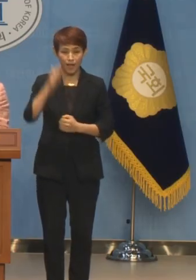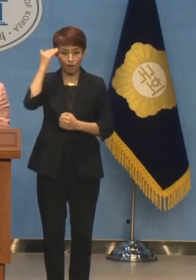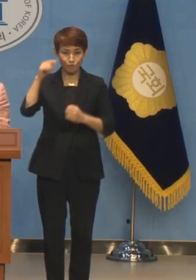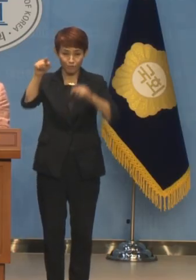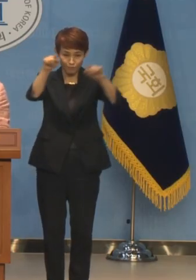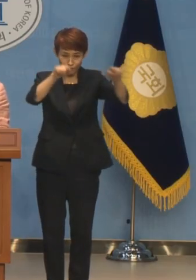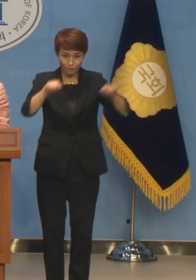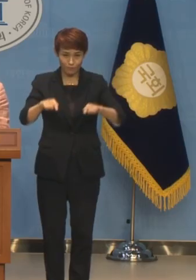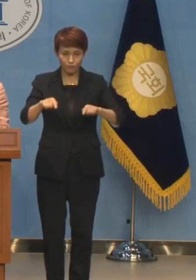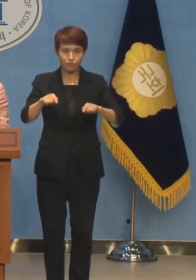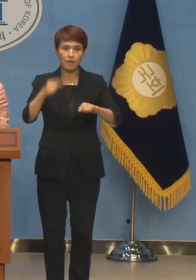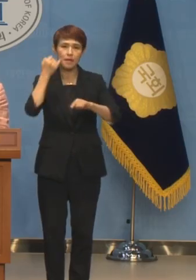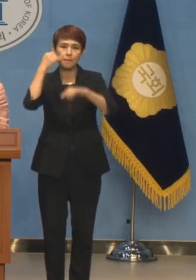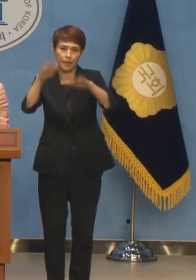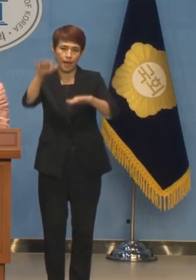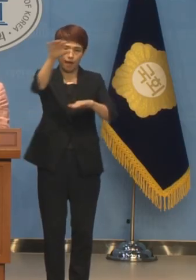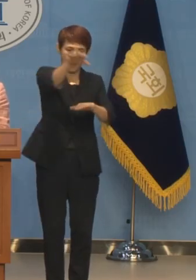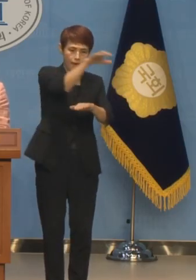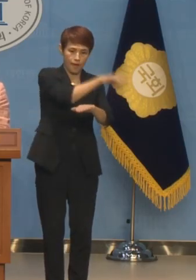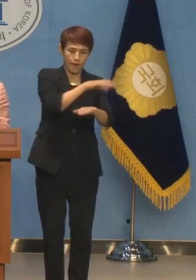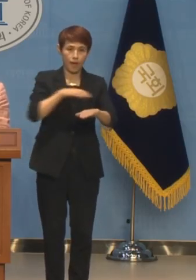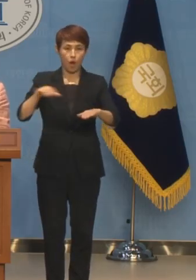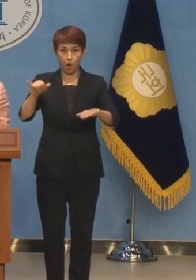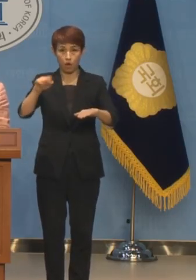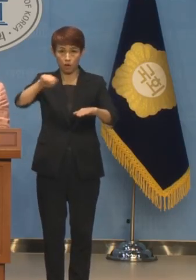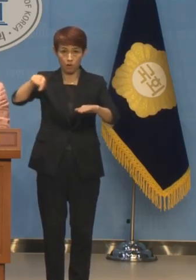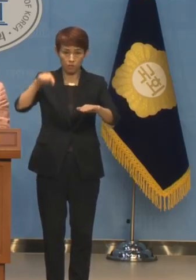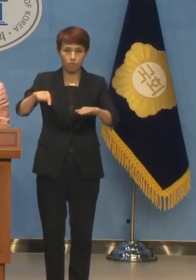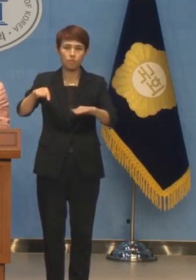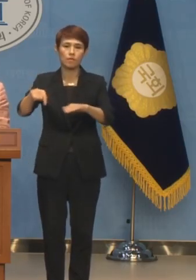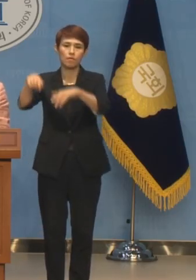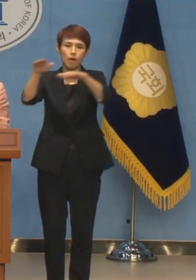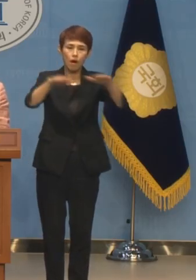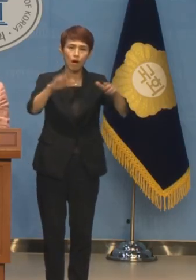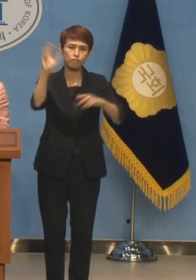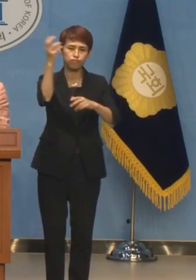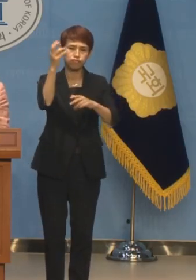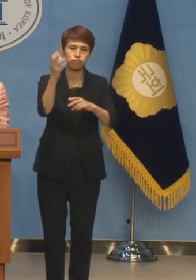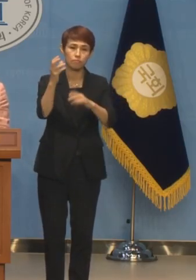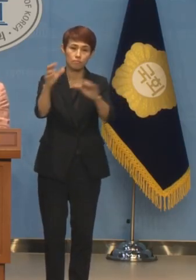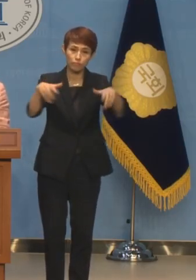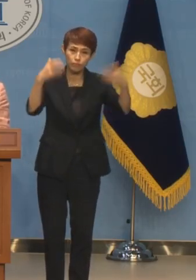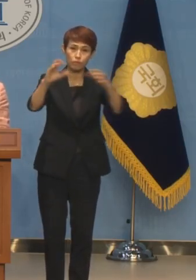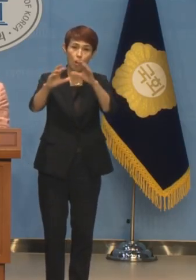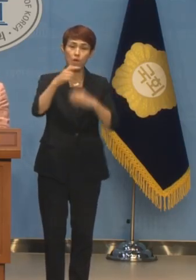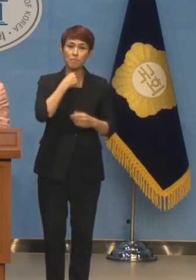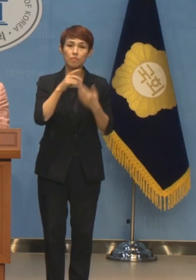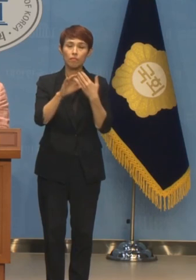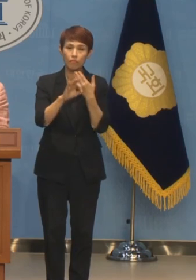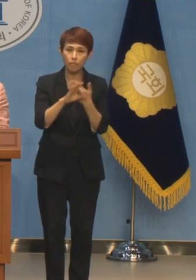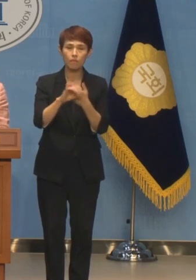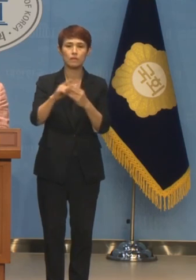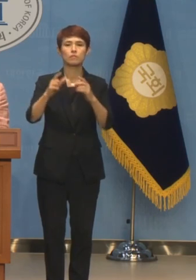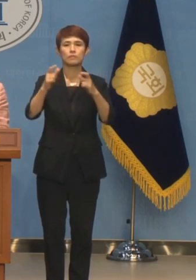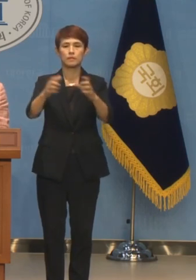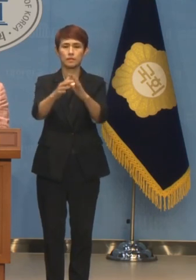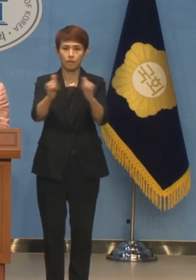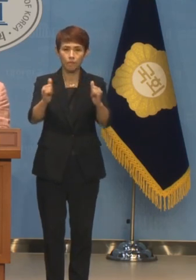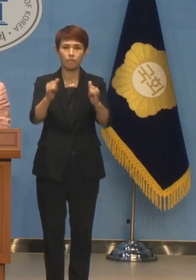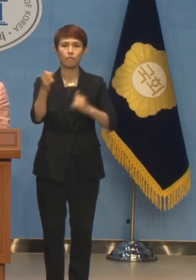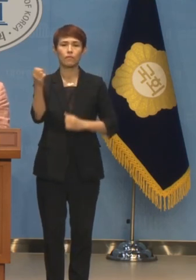우리나라에서 해상 풍력을 하려면 어민들의 조업권과 부딪히고 군사 보호 시설도 고려해야